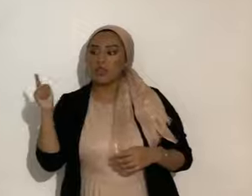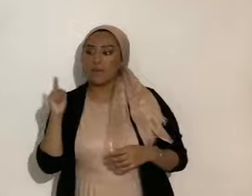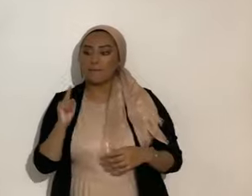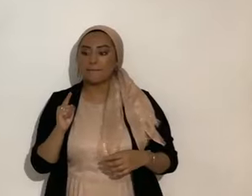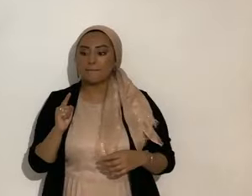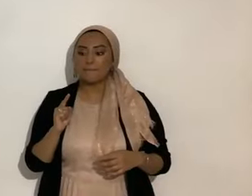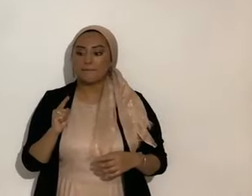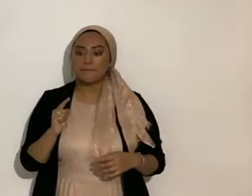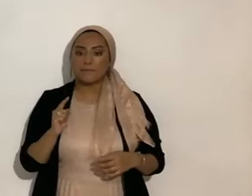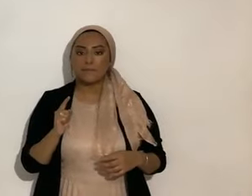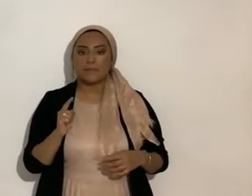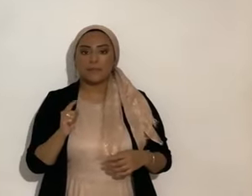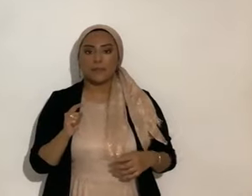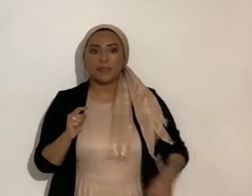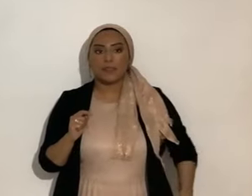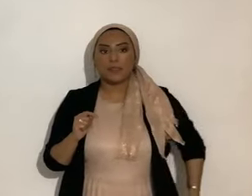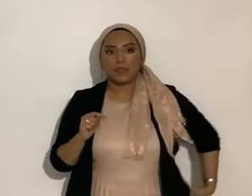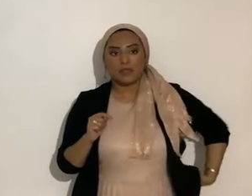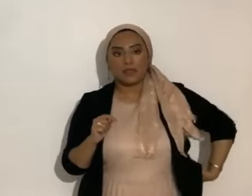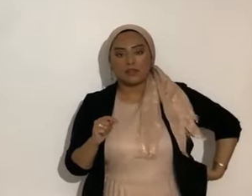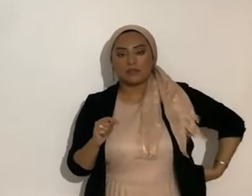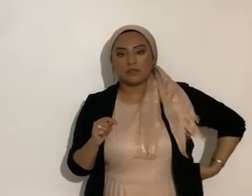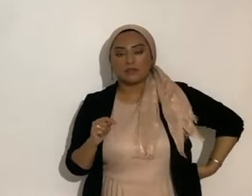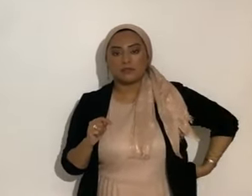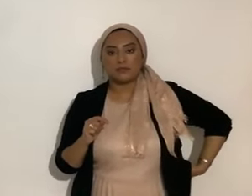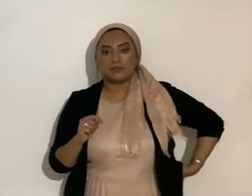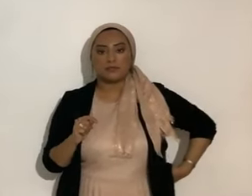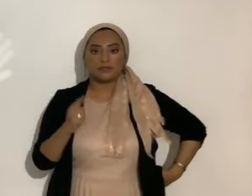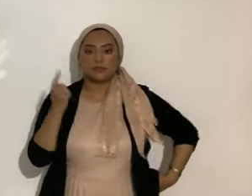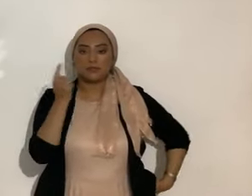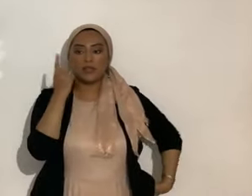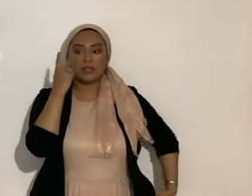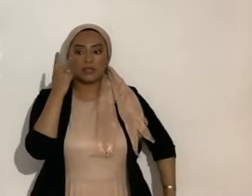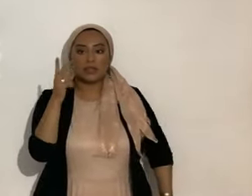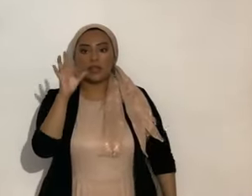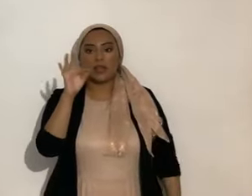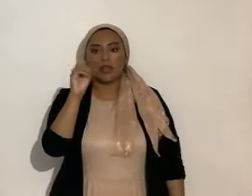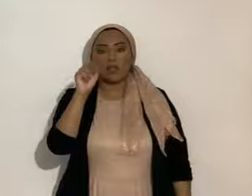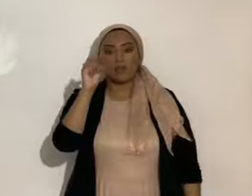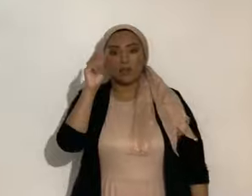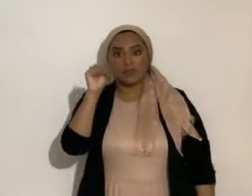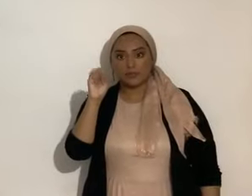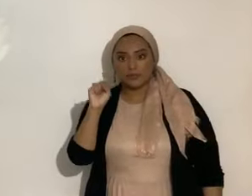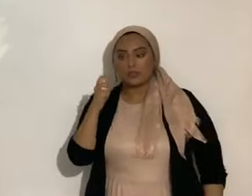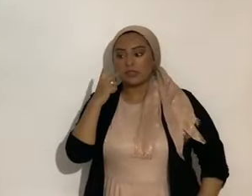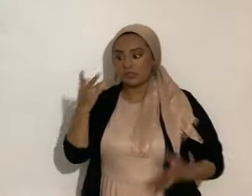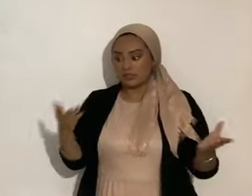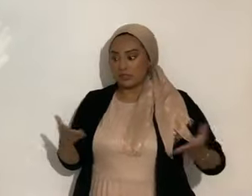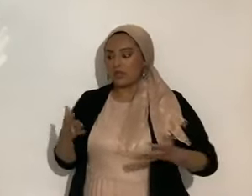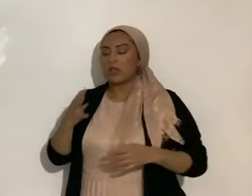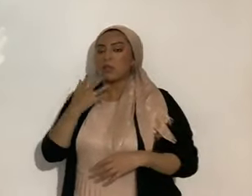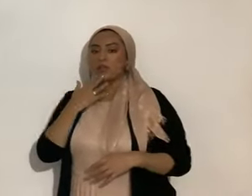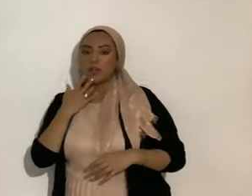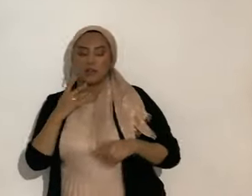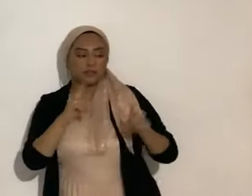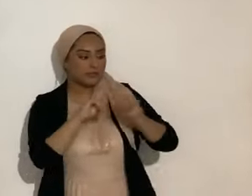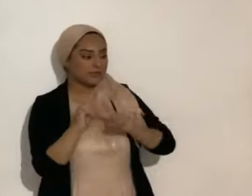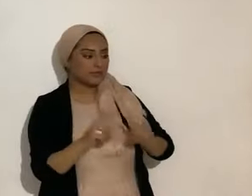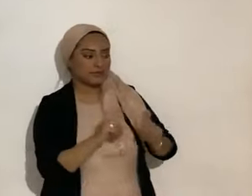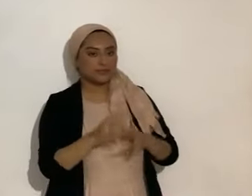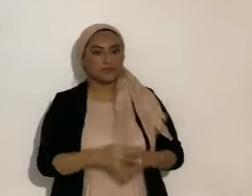o sea, los ojos, me estoy refiriendo no a las personas, los ojos solo ven formas. Aquí estoy viendo formas y colores, etcétera, etcétera,